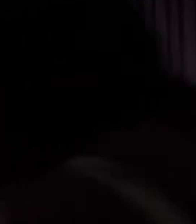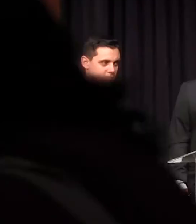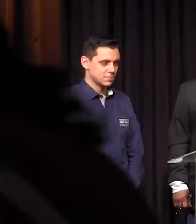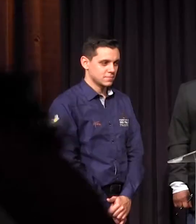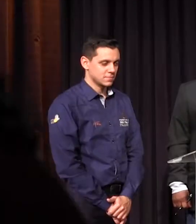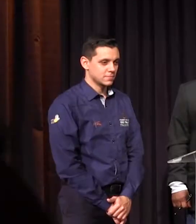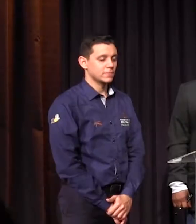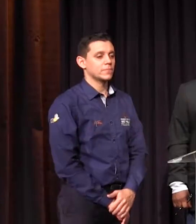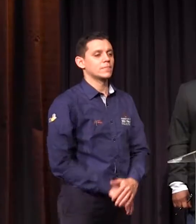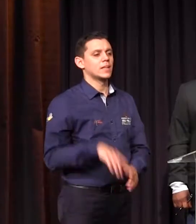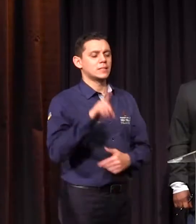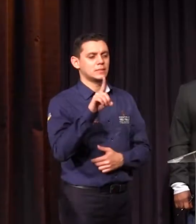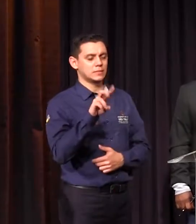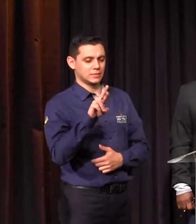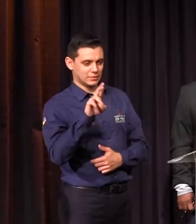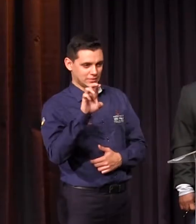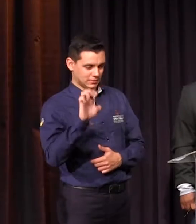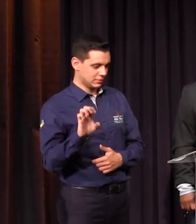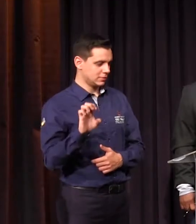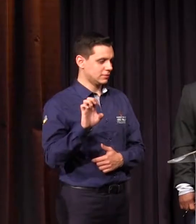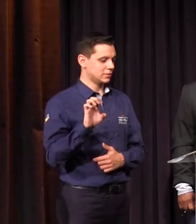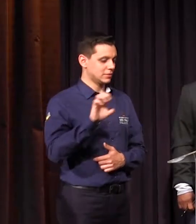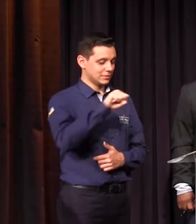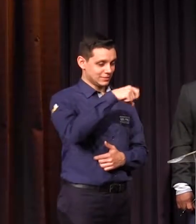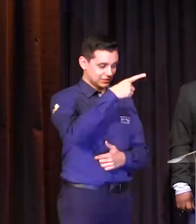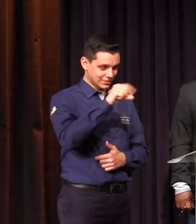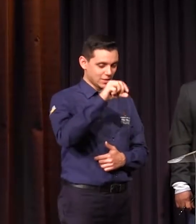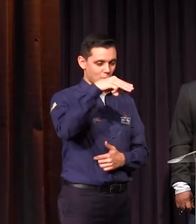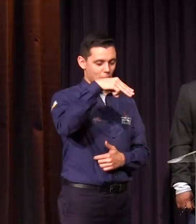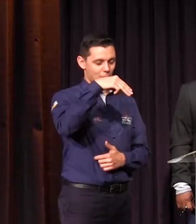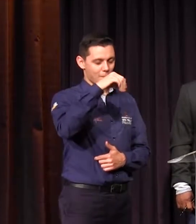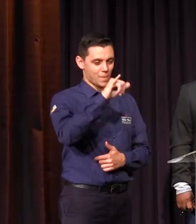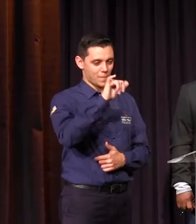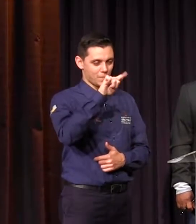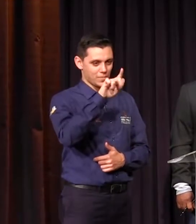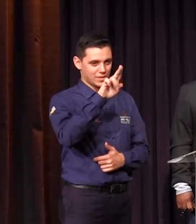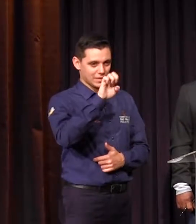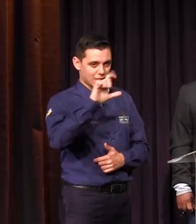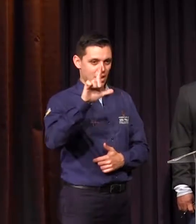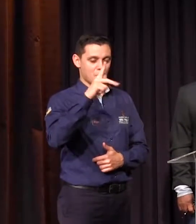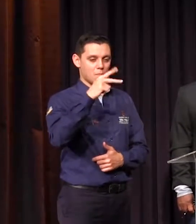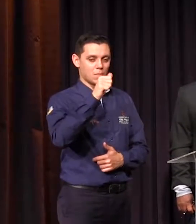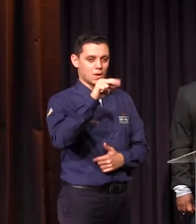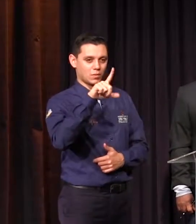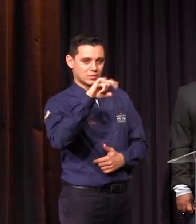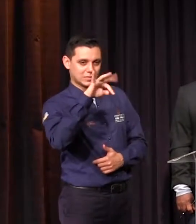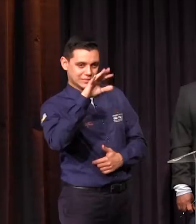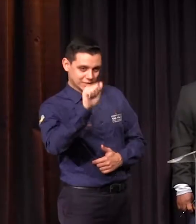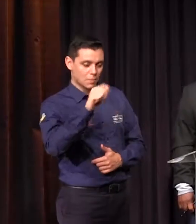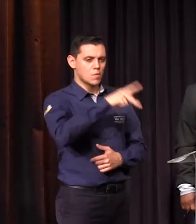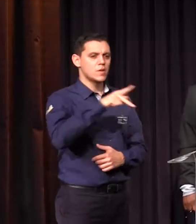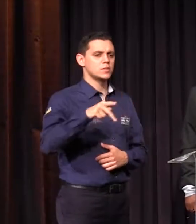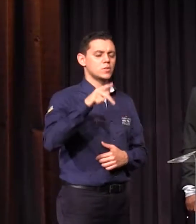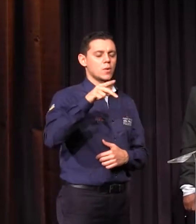pela diretoria regional de educação de são miguel paulista o professor manuel romão de